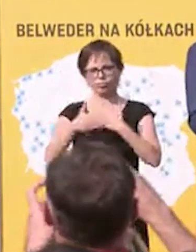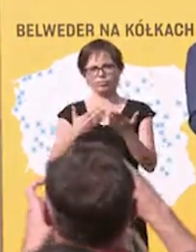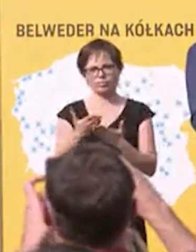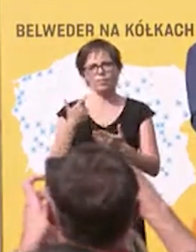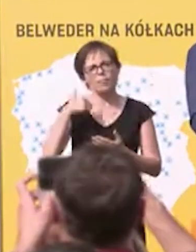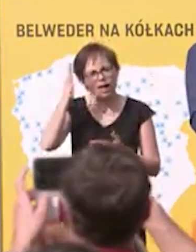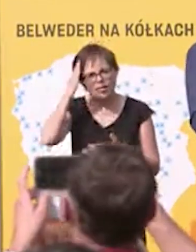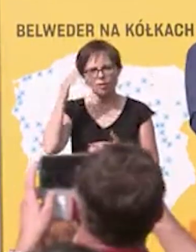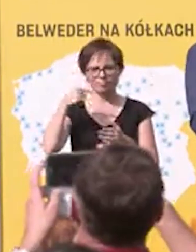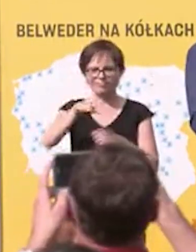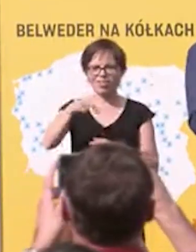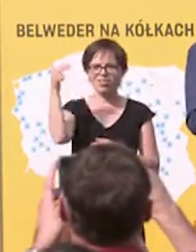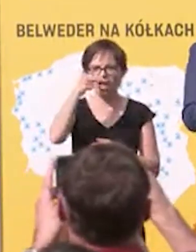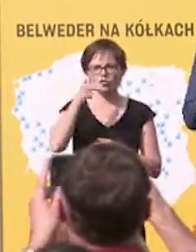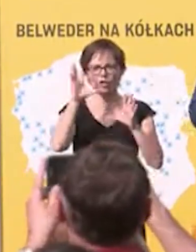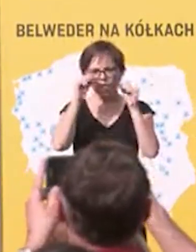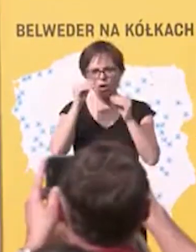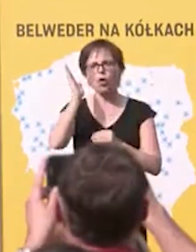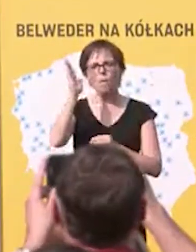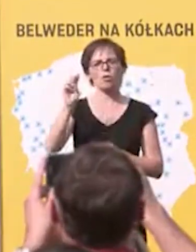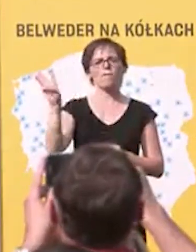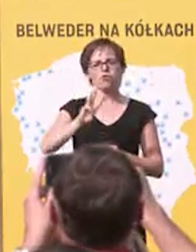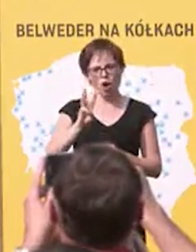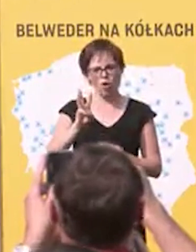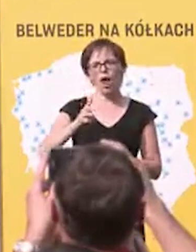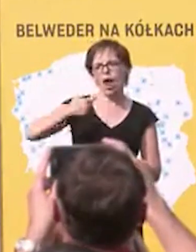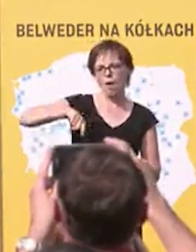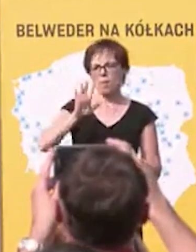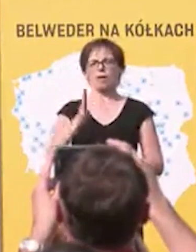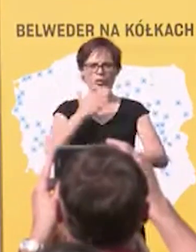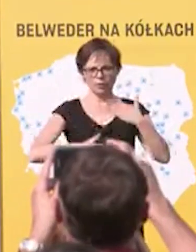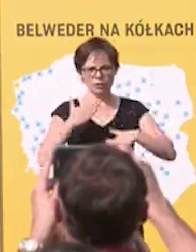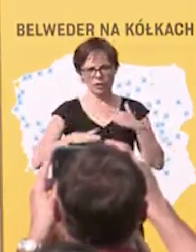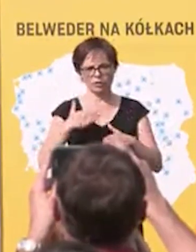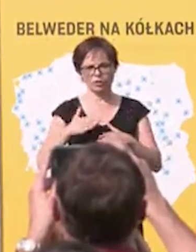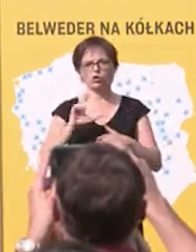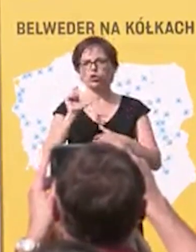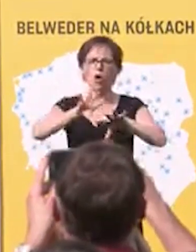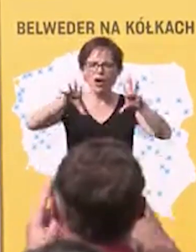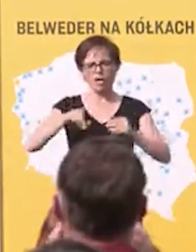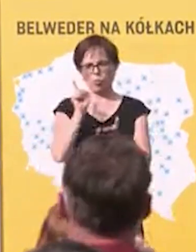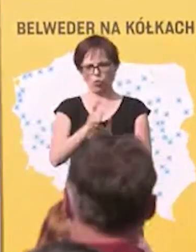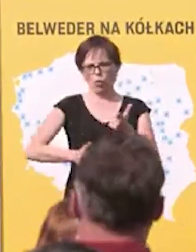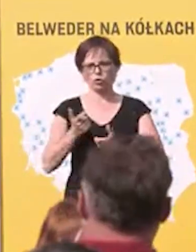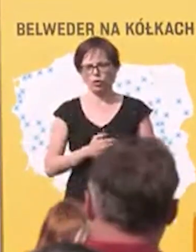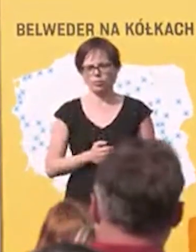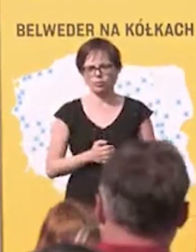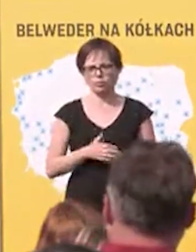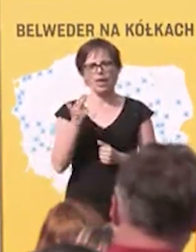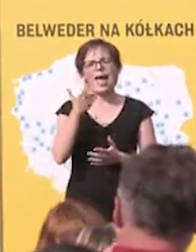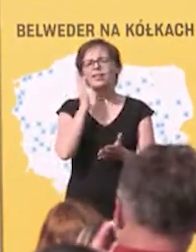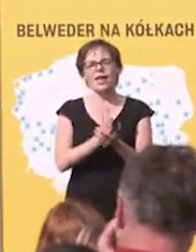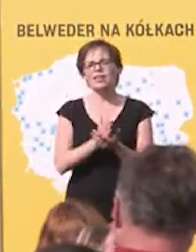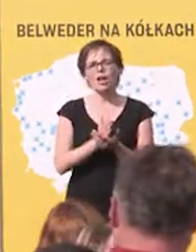wiem, że w niedzielny wieczór, a później we wtorek będziemy cieszyć się z tego, co wspólnie zrobiliśmy. Nie tylko z